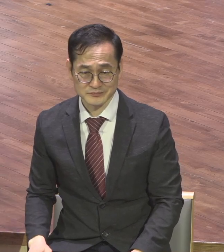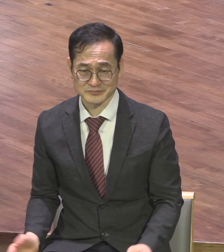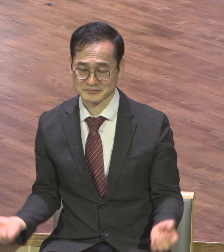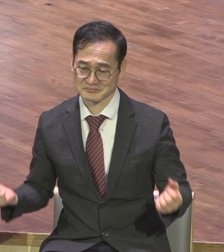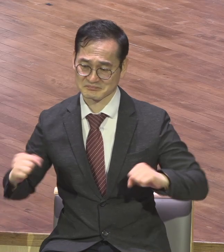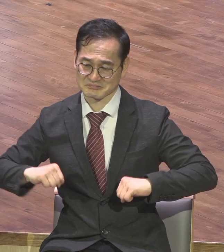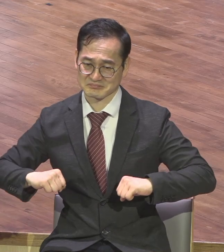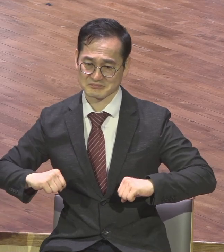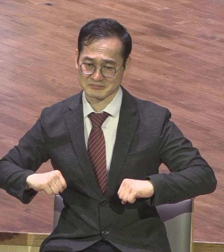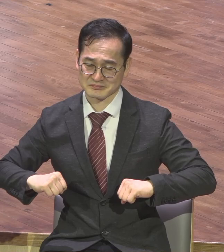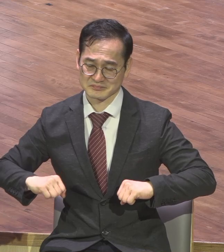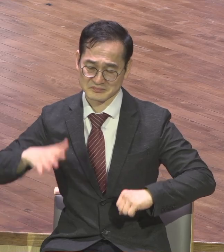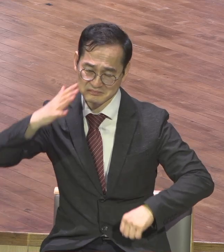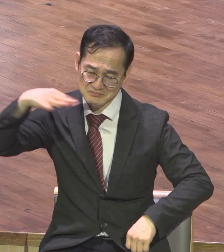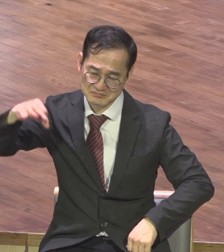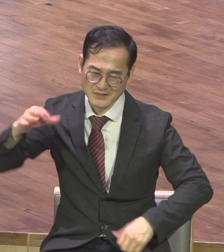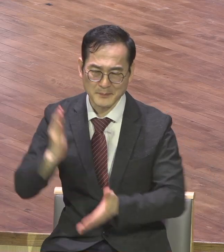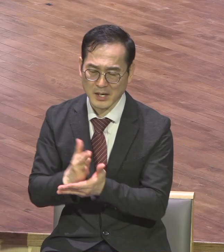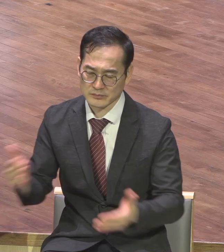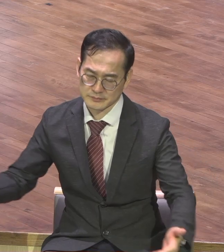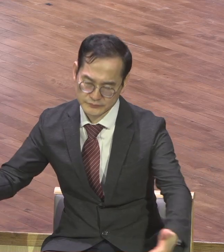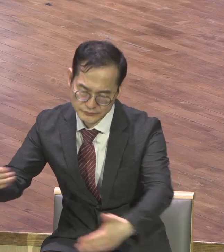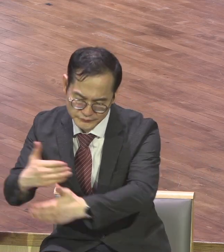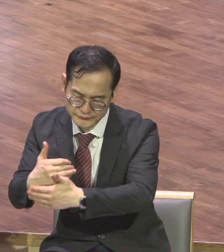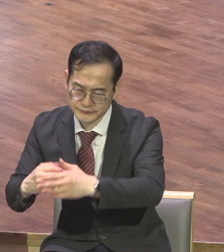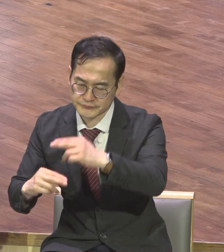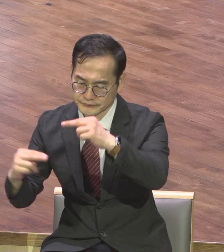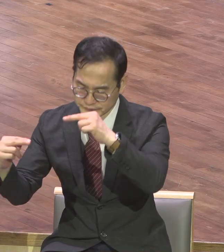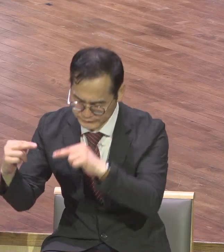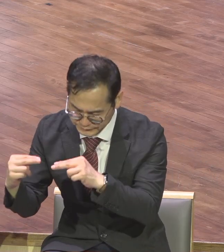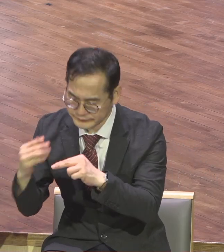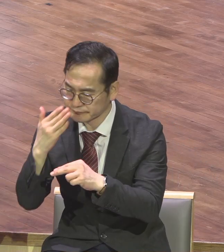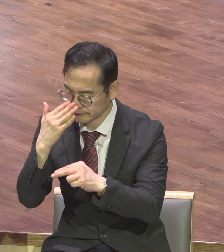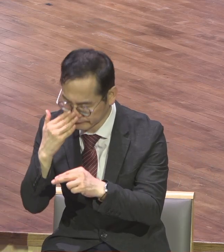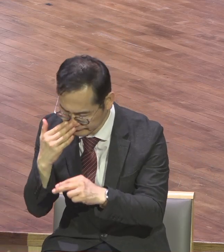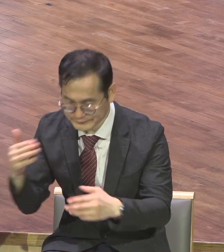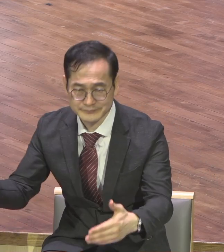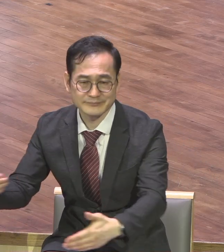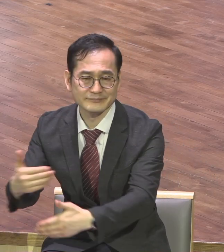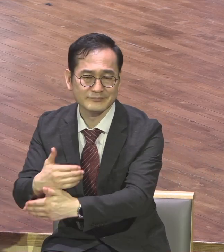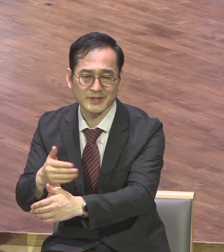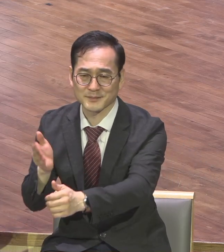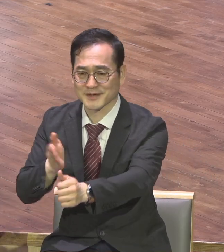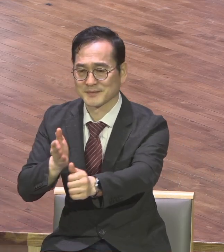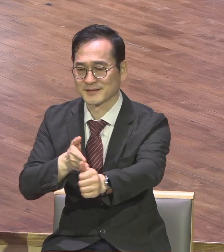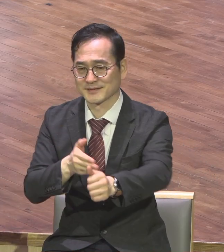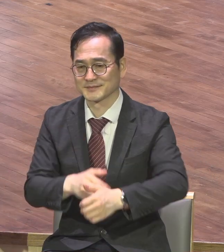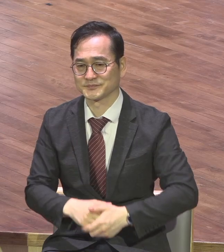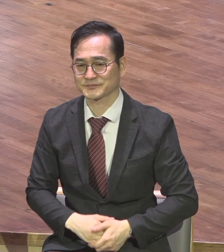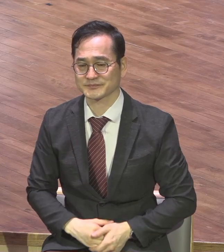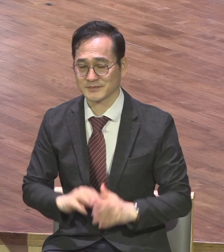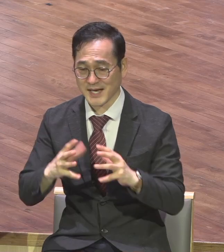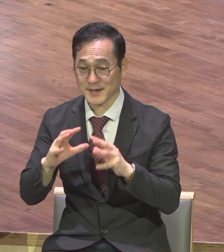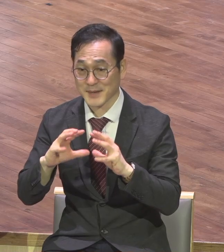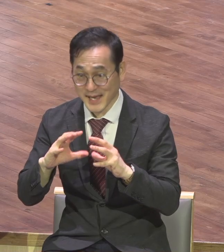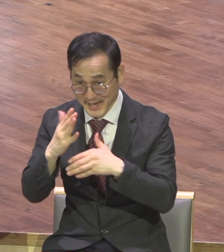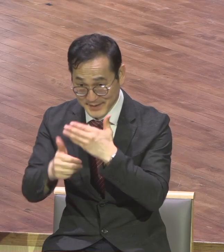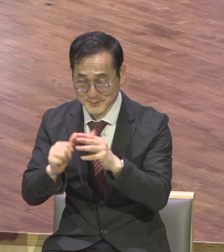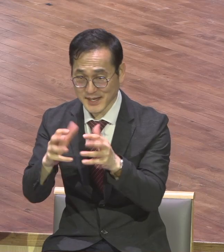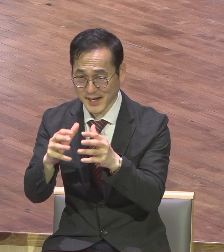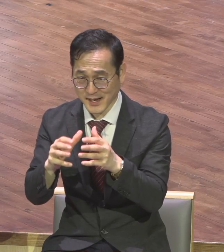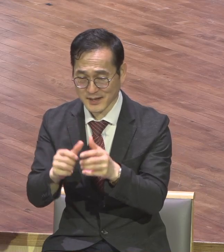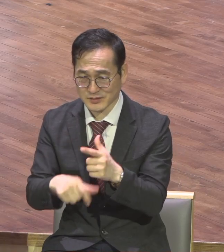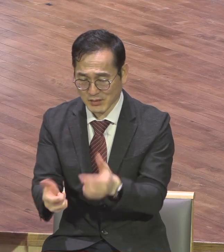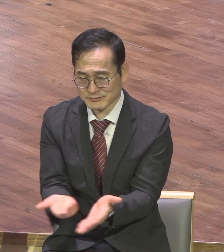품을 수 있는 화평의 공동체 되기 바랍니다. 품을 수 있는. 그래서 하나님 나라를 확장해 나가는데